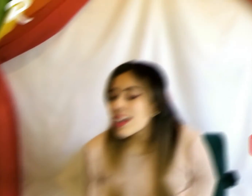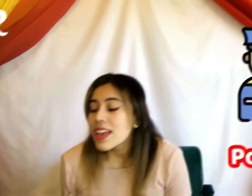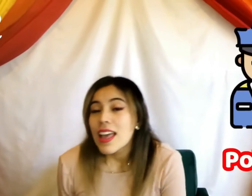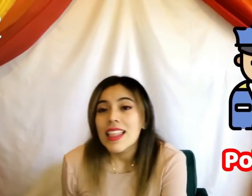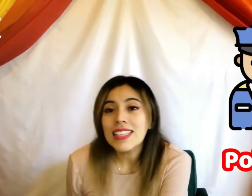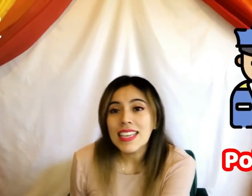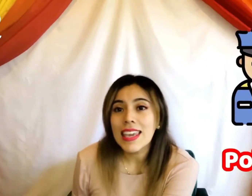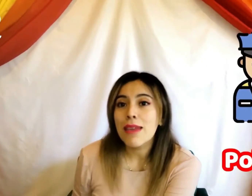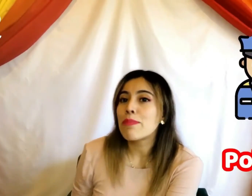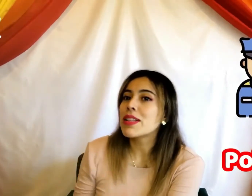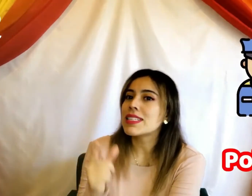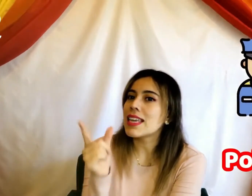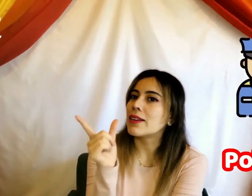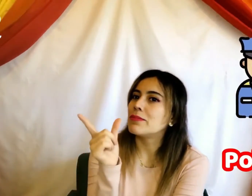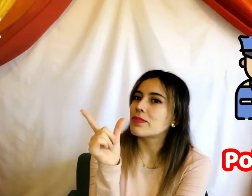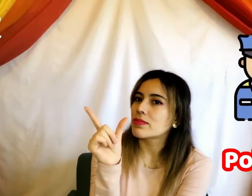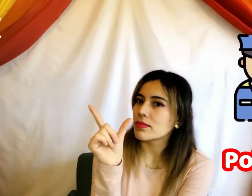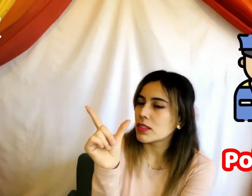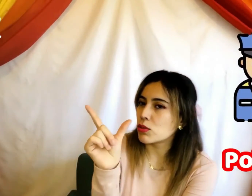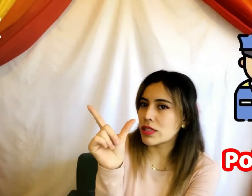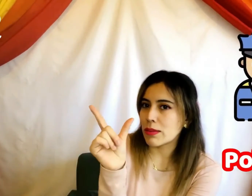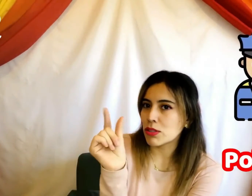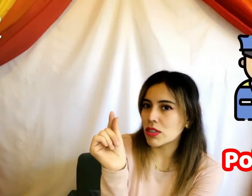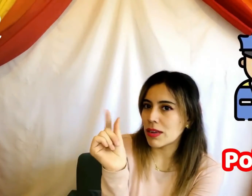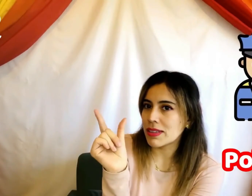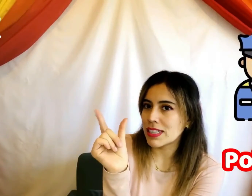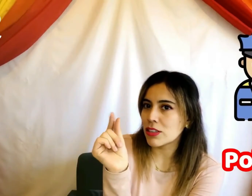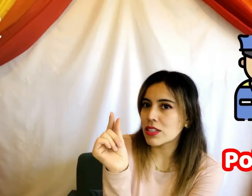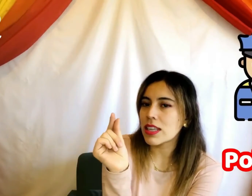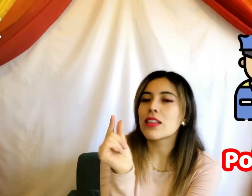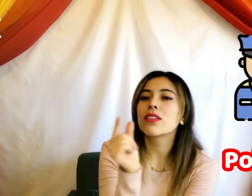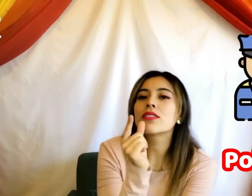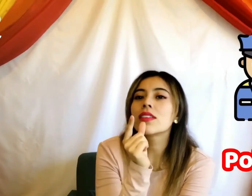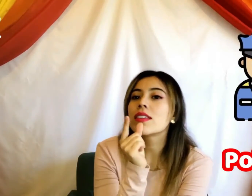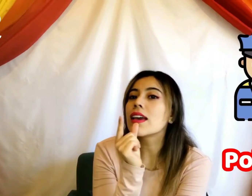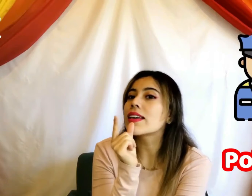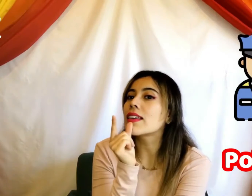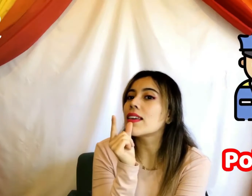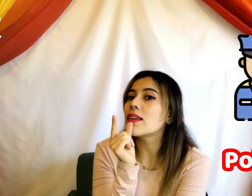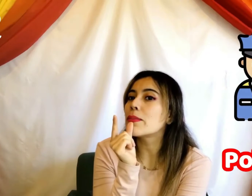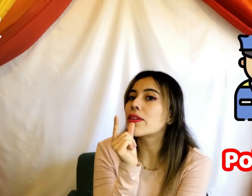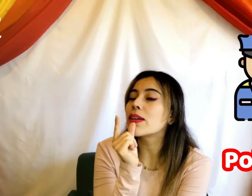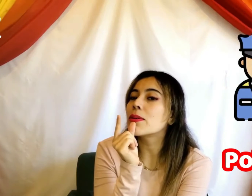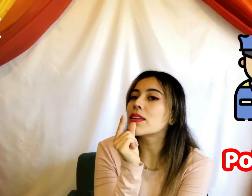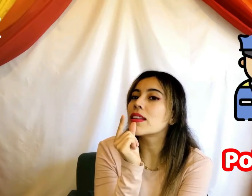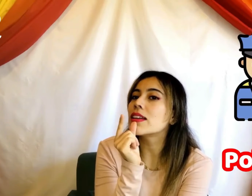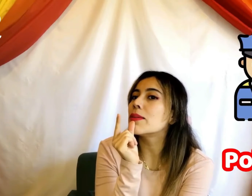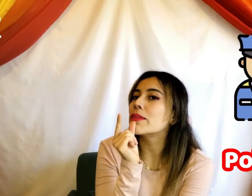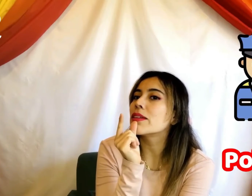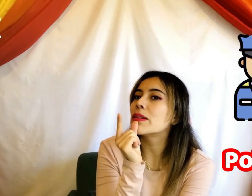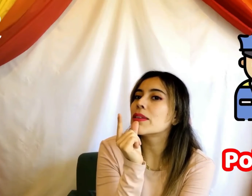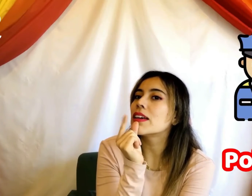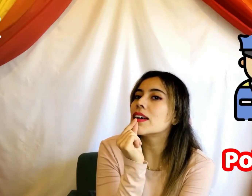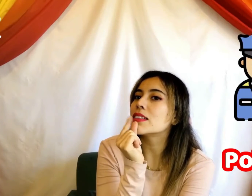La seña de policía. Usamos otra vez estos deditos y aquí por la boquita, por la barbilla, hacemos